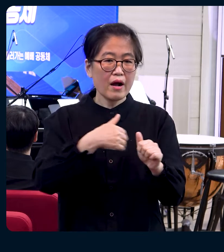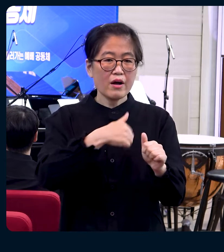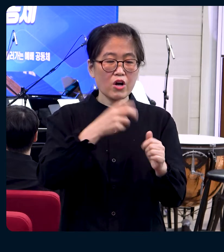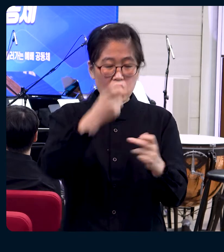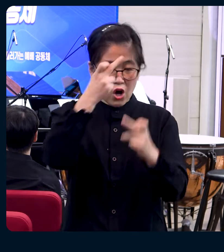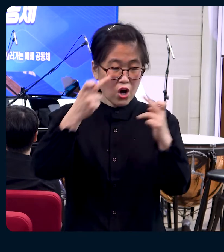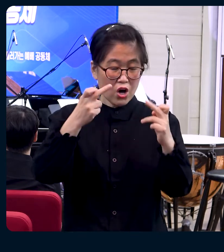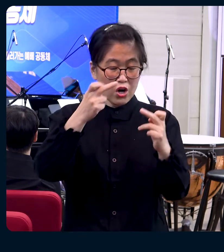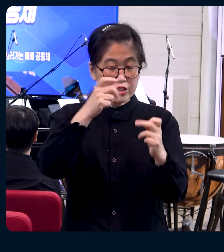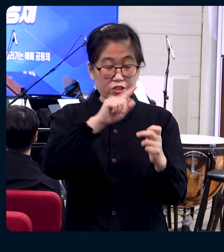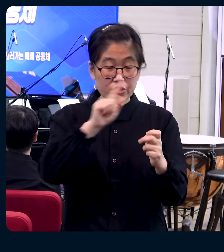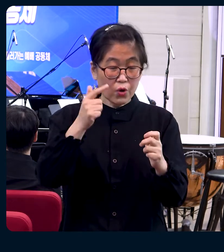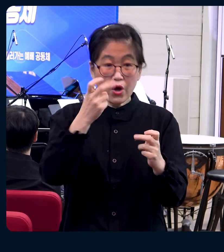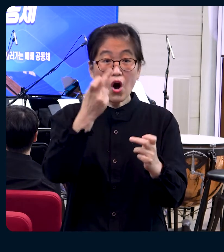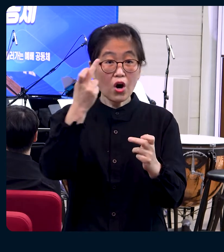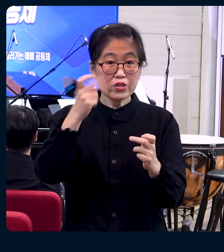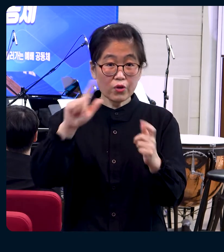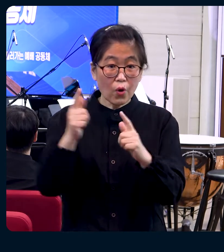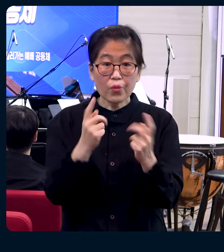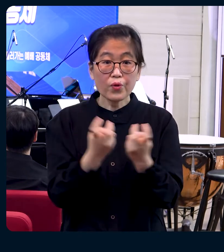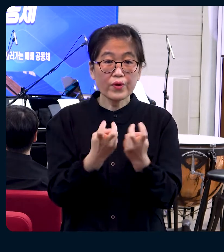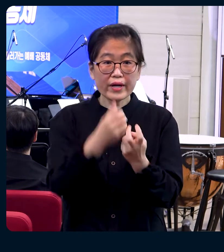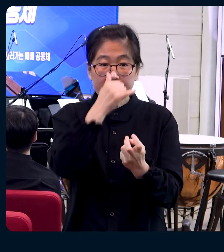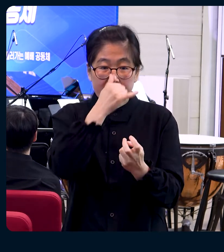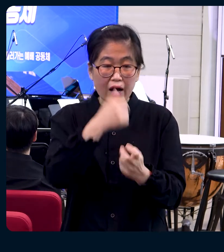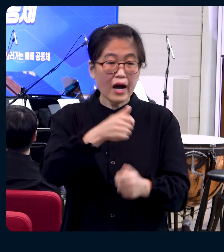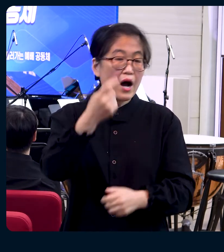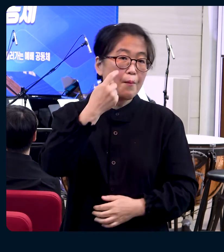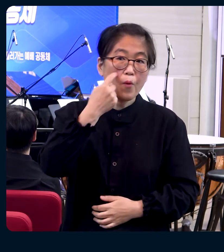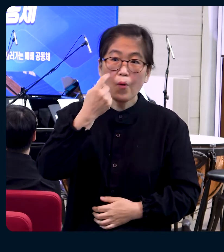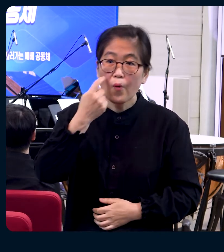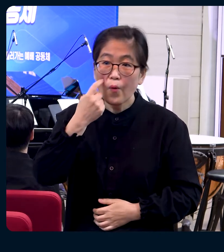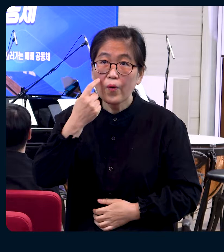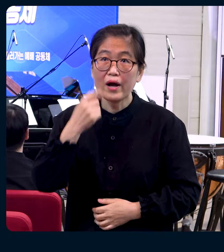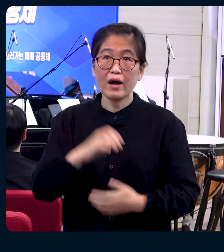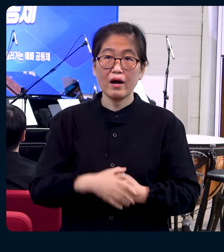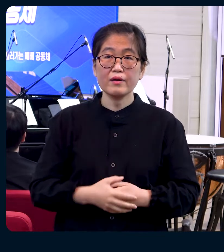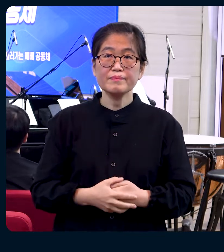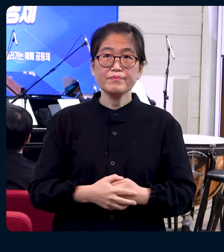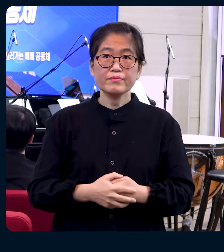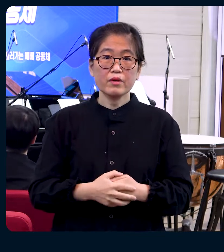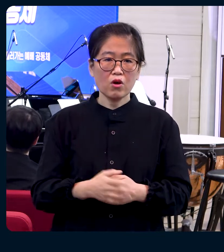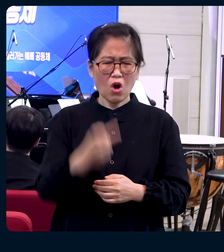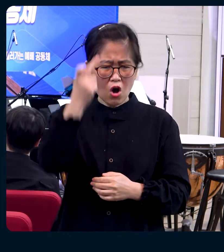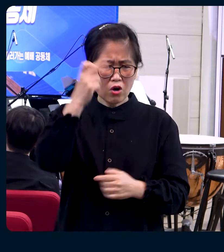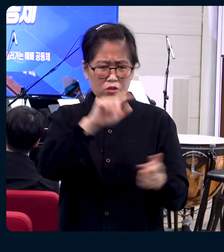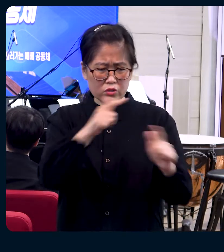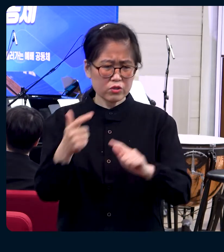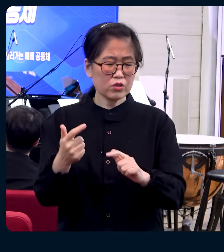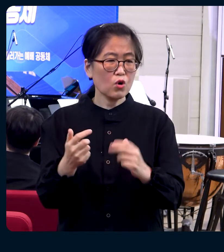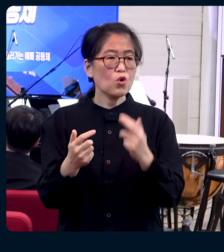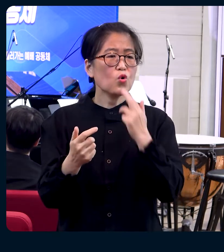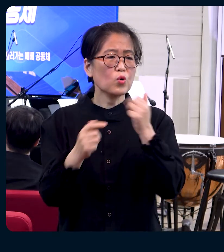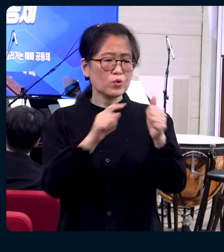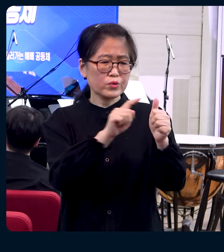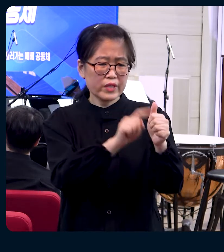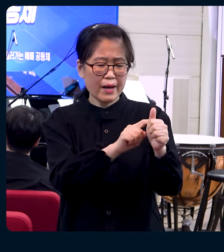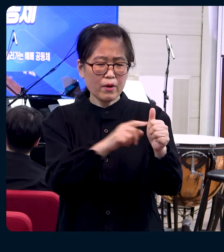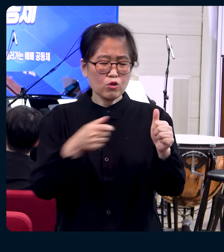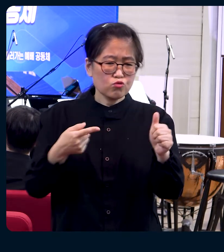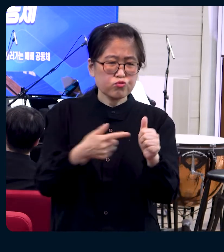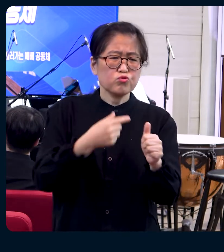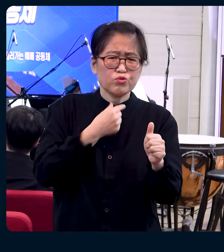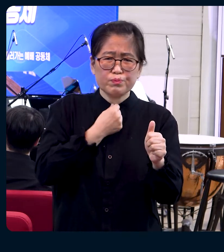때 요셉은 채색옷을 입고 갑니다. 형들은 요셉을 보는 순간 화가 나서 죽이고 싶었습니다. 그때 첫째